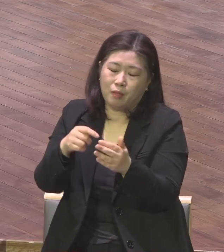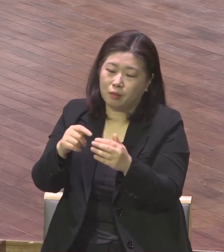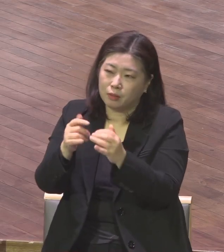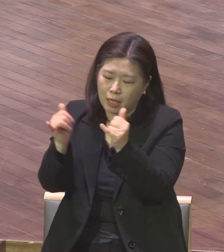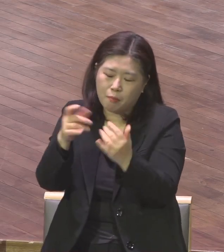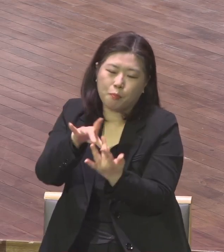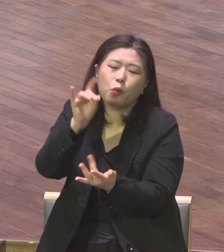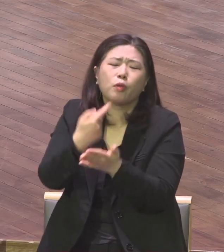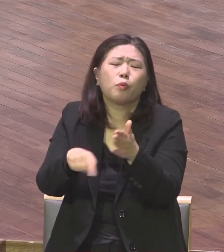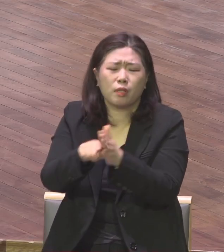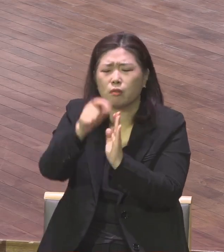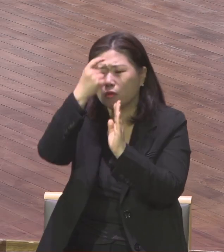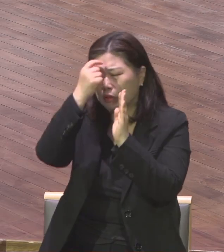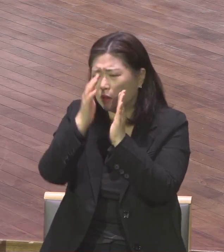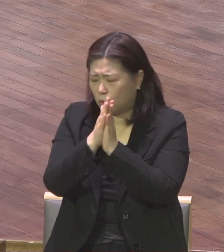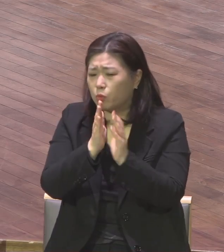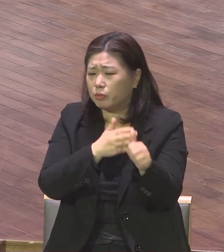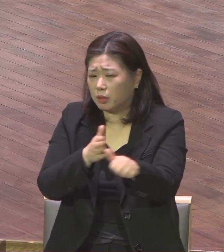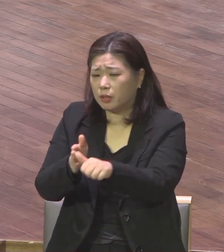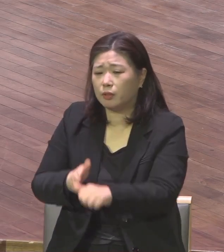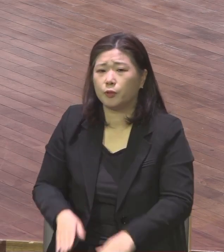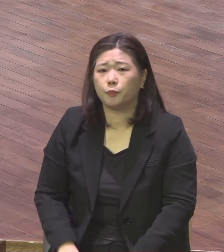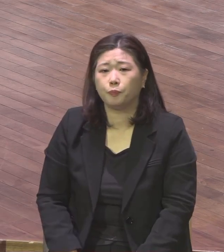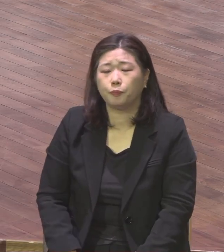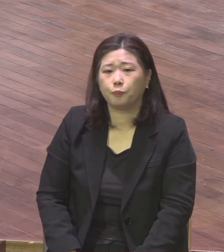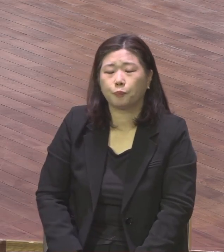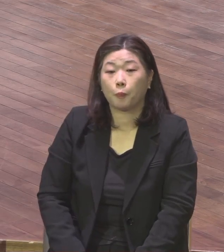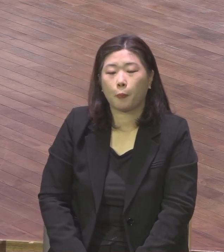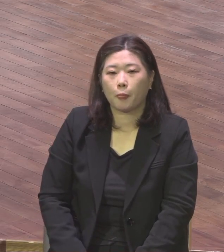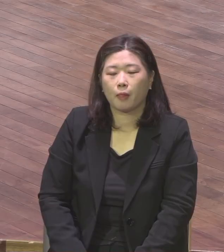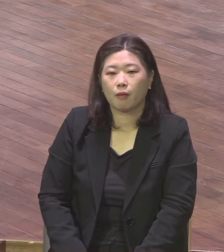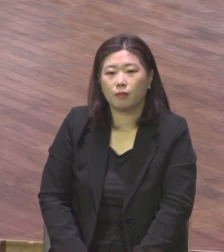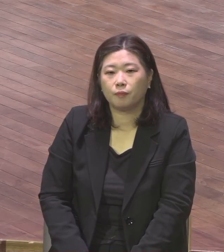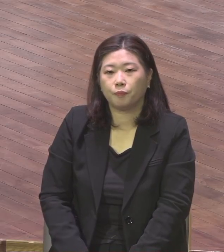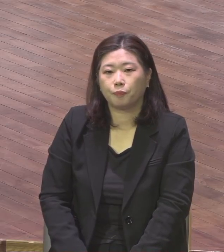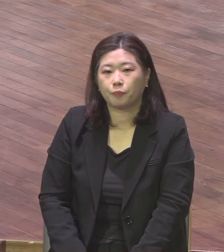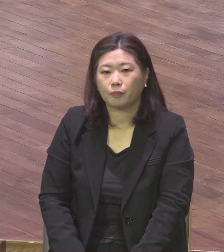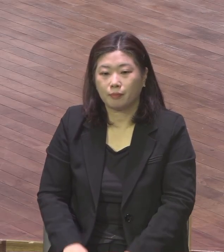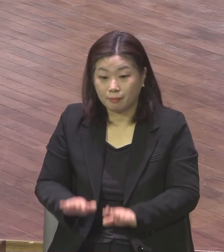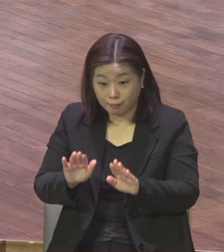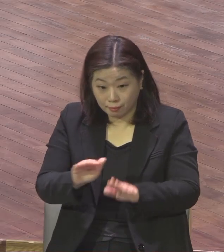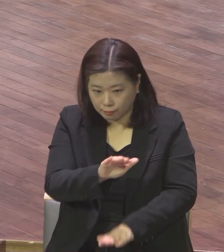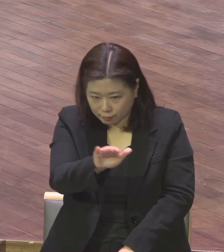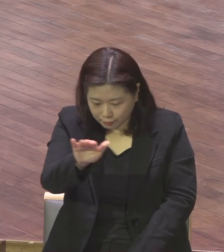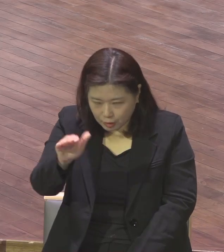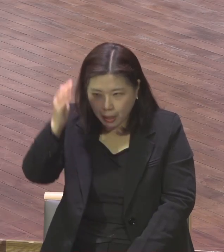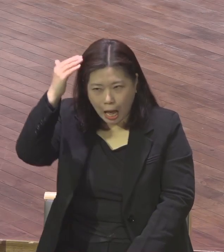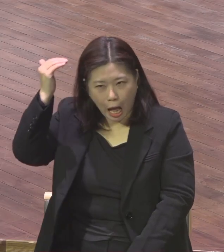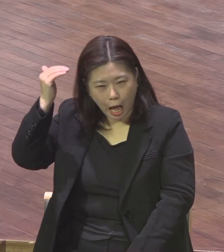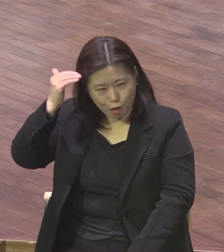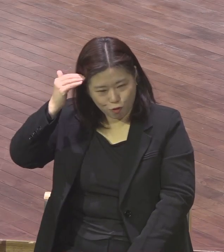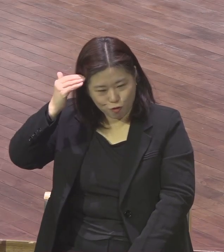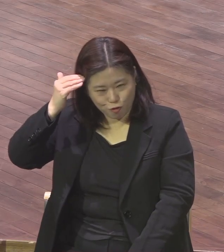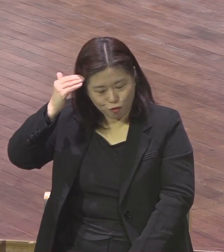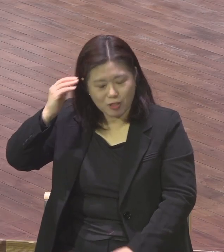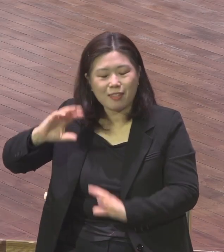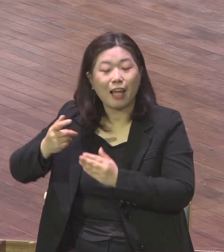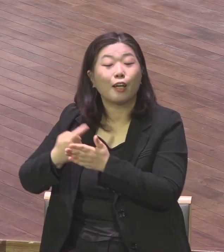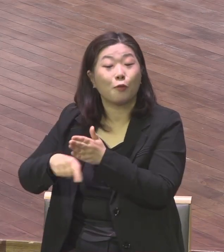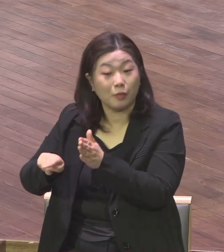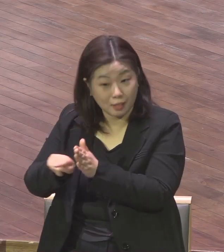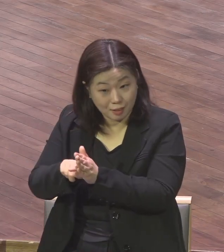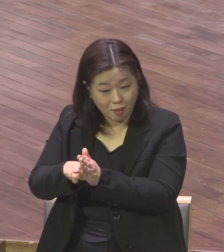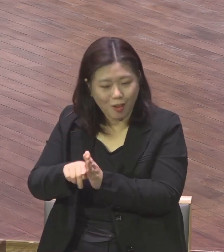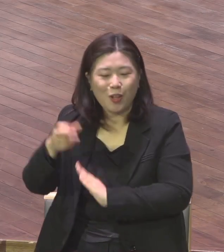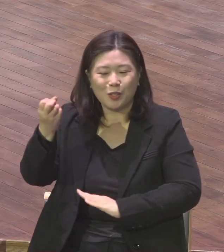또 우리 지도자를 위해서, 교회를 위해서, 또 우리 전 세계 선교하는 선교사들을 위해서 가슴에 품고